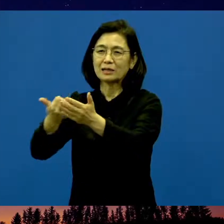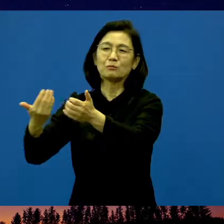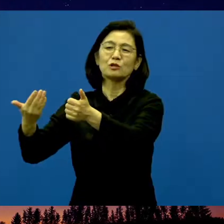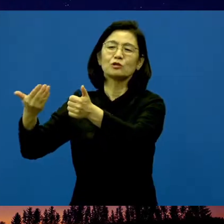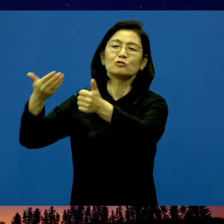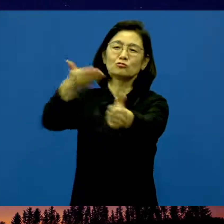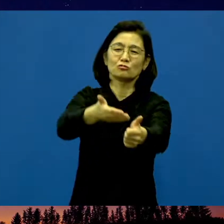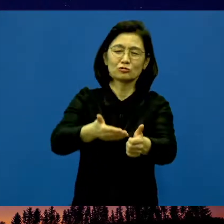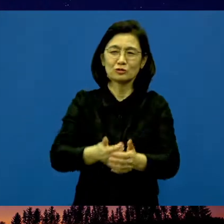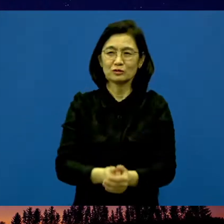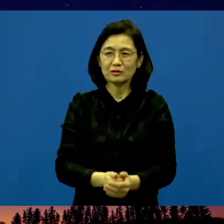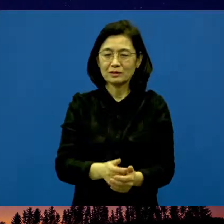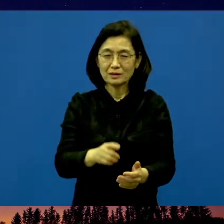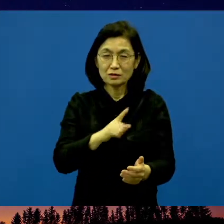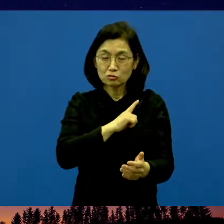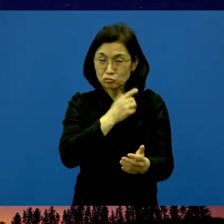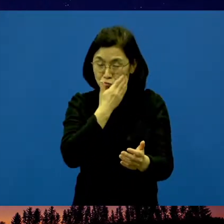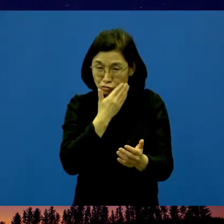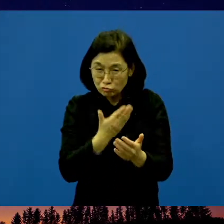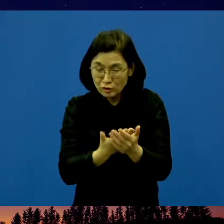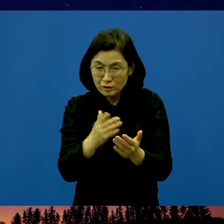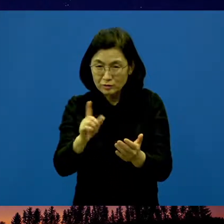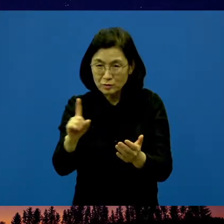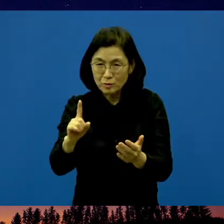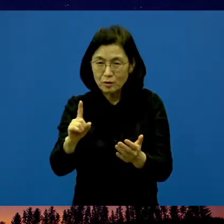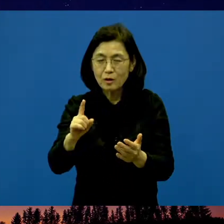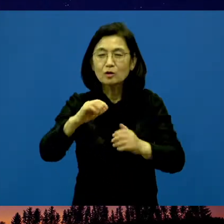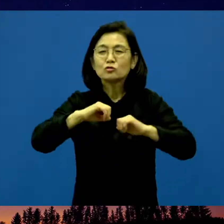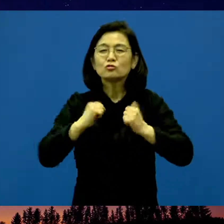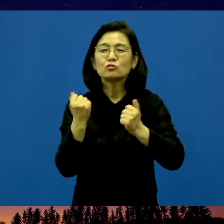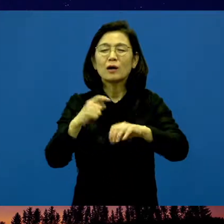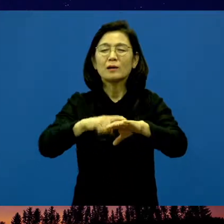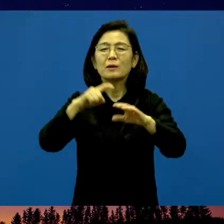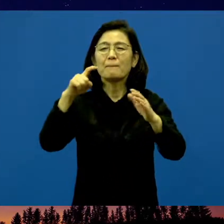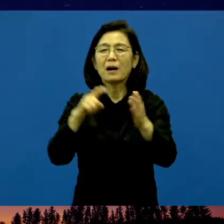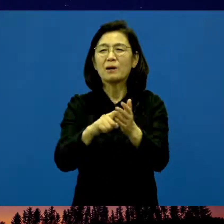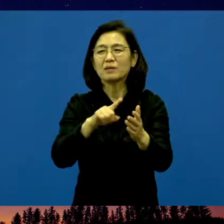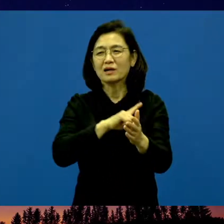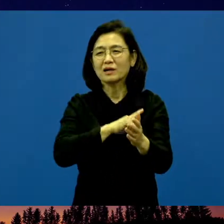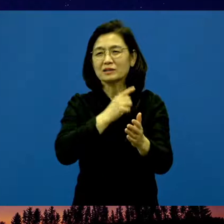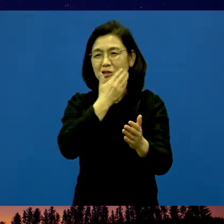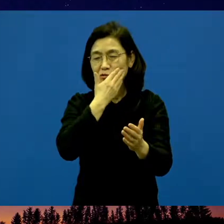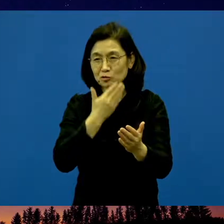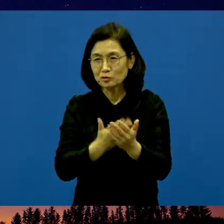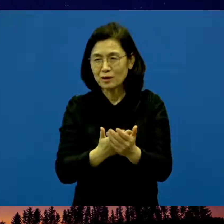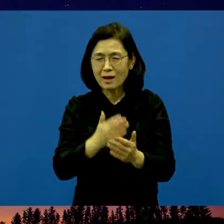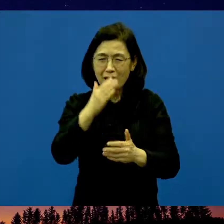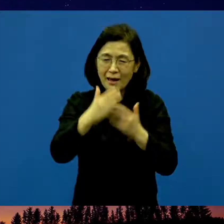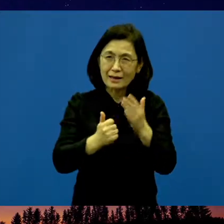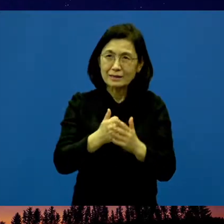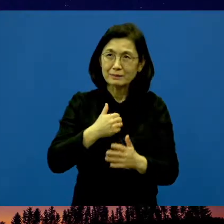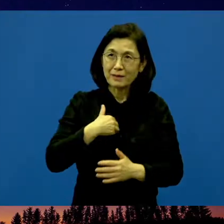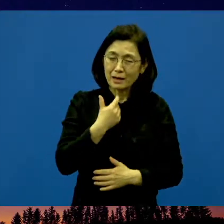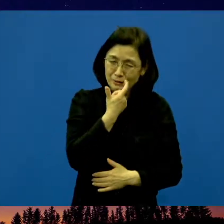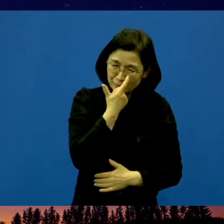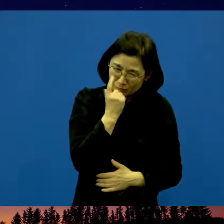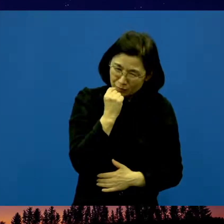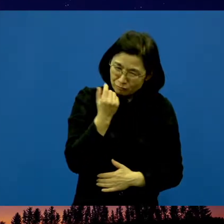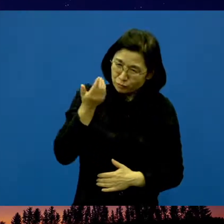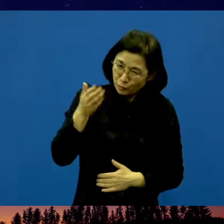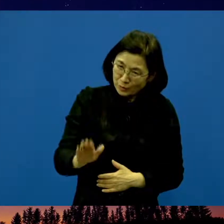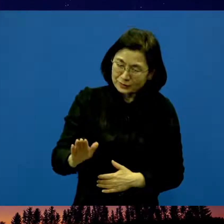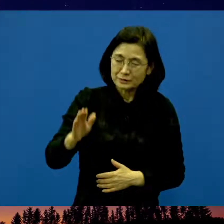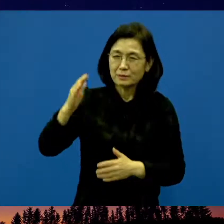순종할 마음을 가지고 있어야 돼요. 하나님, 내가 부족하지만 하나님 말씀이 주어지면